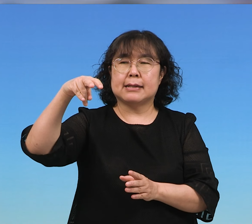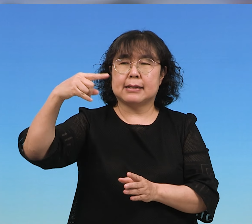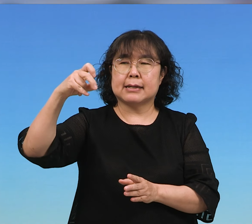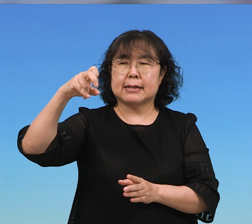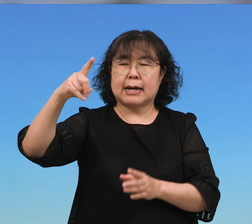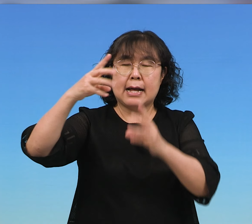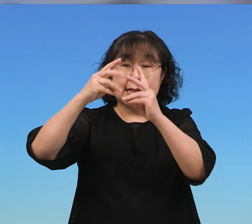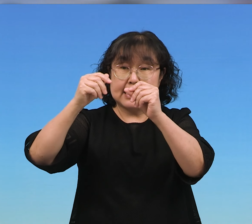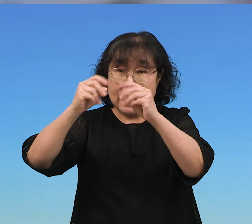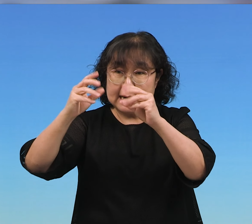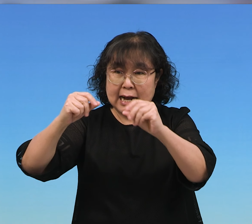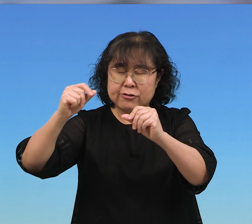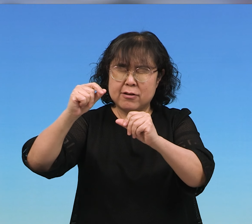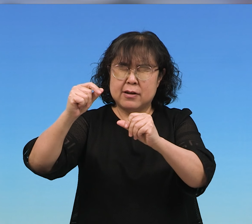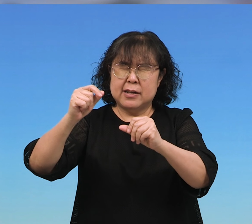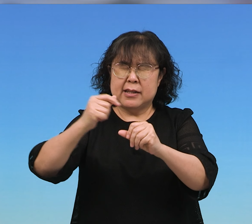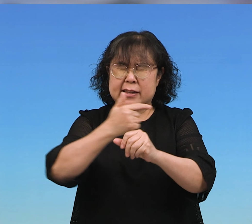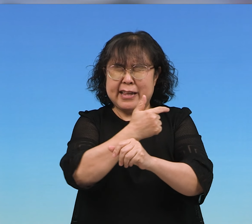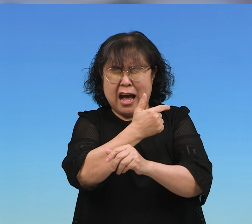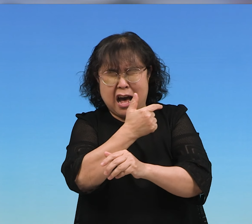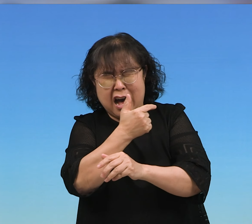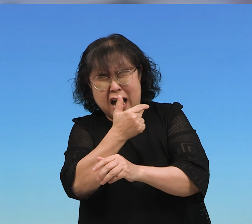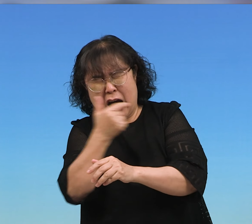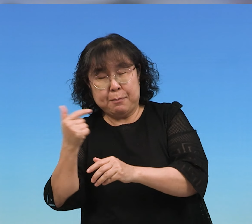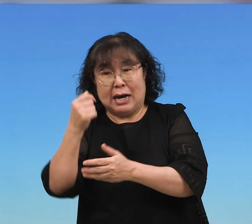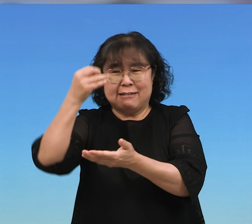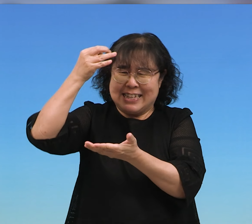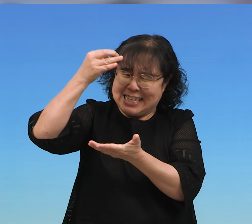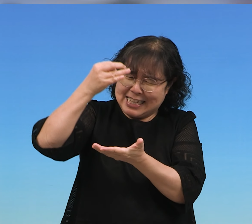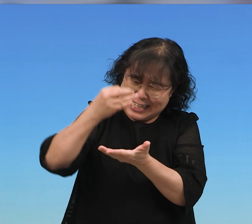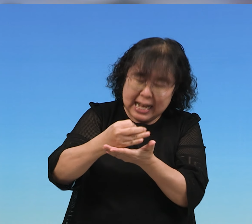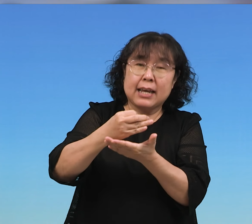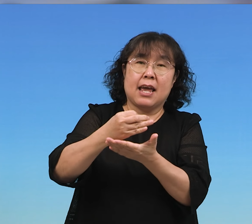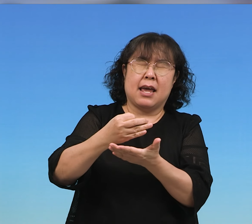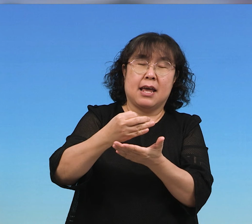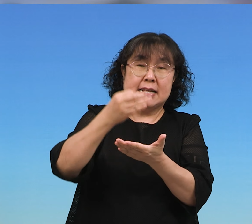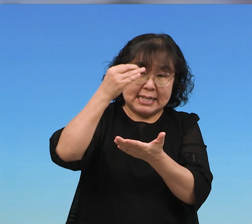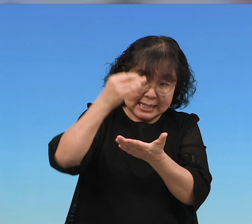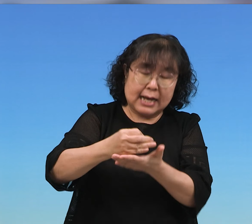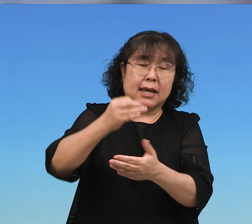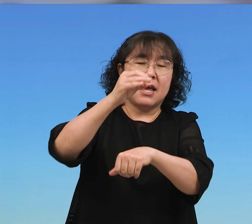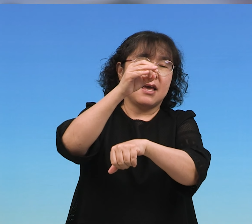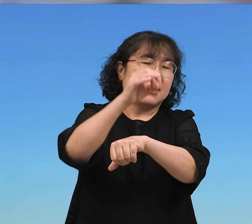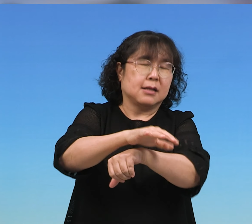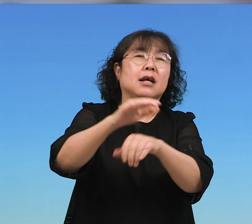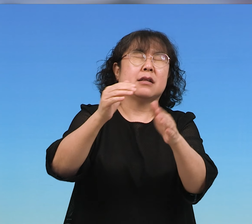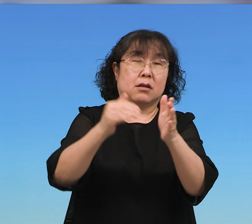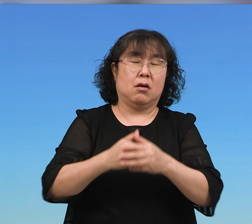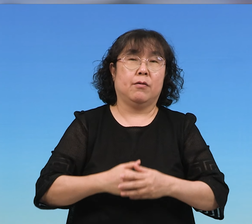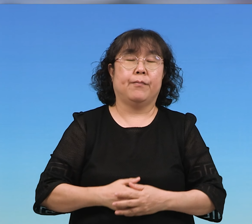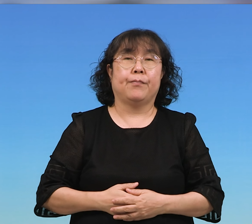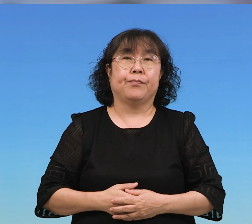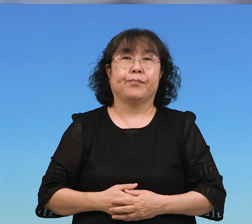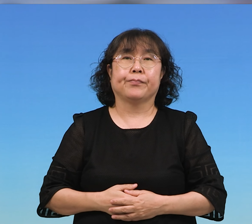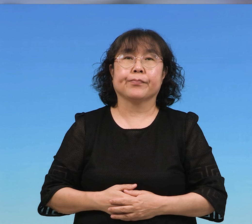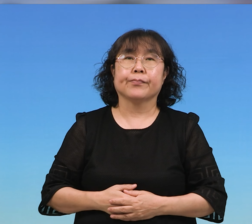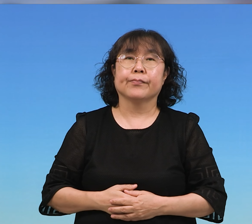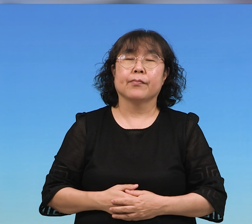땅 1헥타르당 5센트였대요. 뭐 물론 물가가 뭐 그때와 지금 많이 다르지만 그 글을